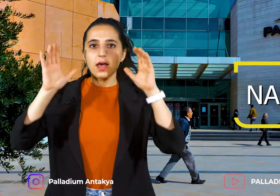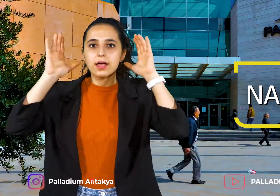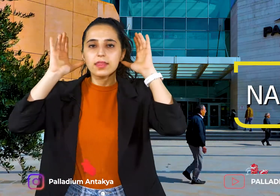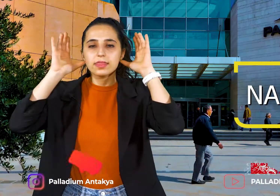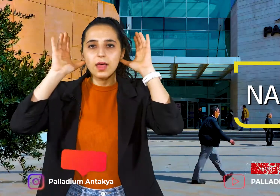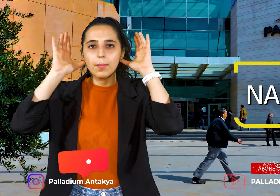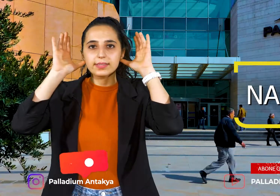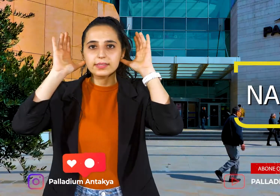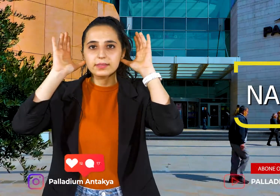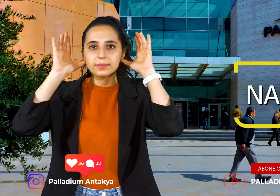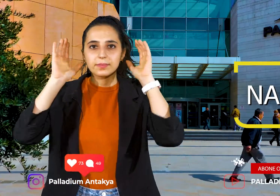Namaz.